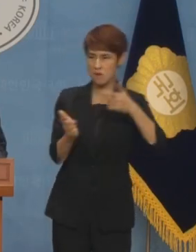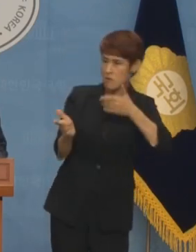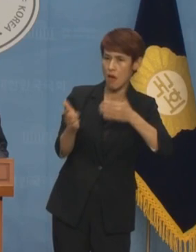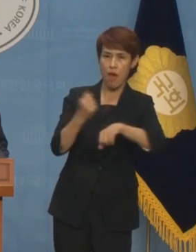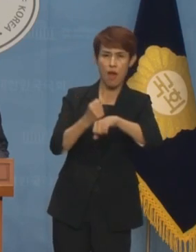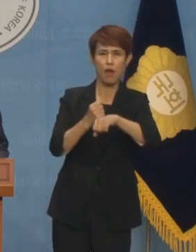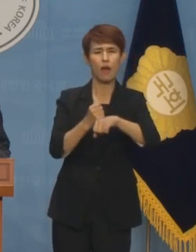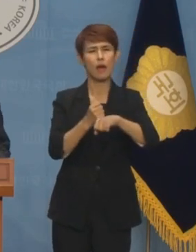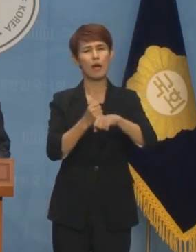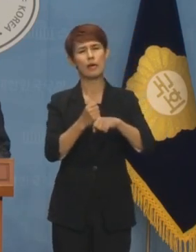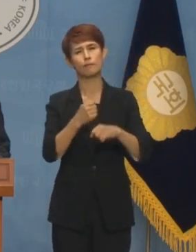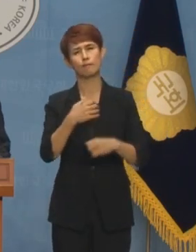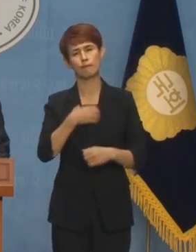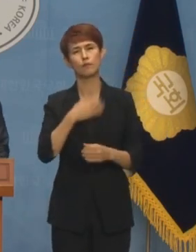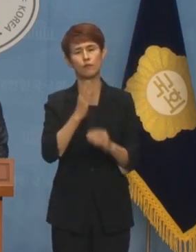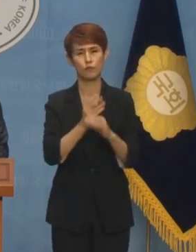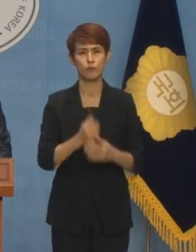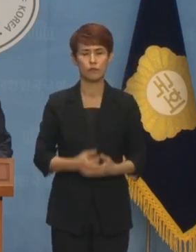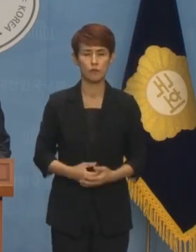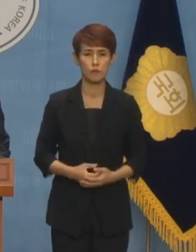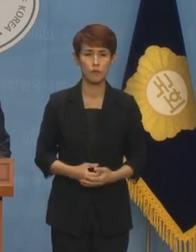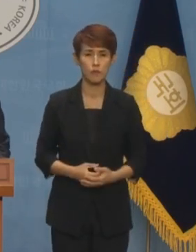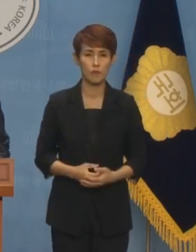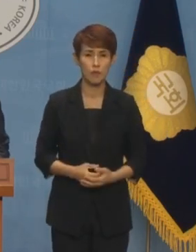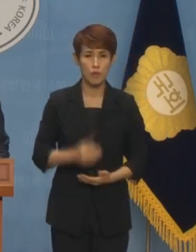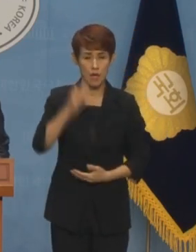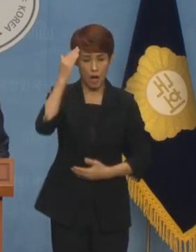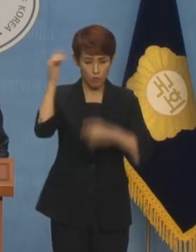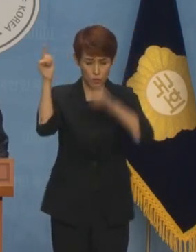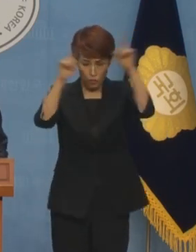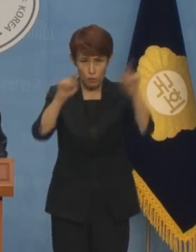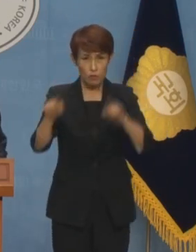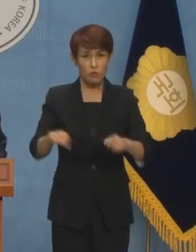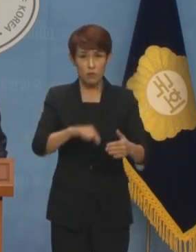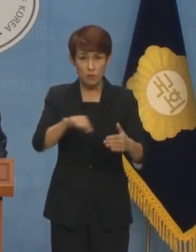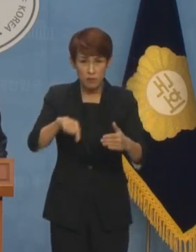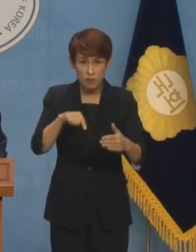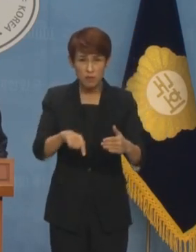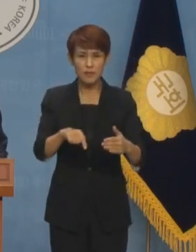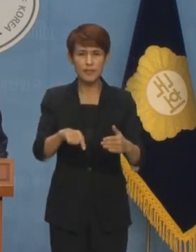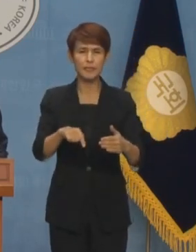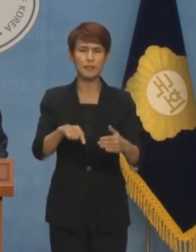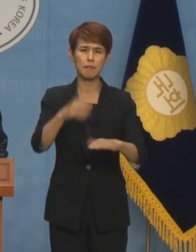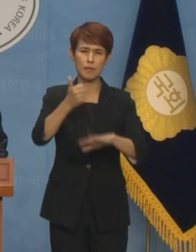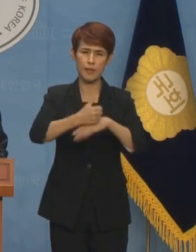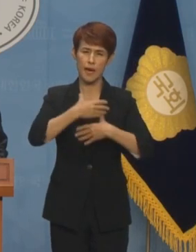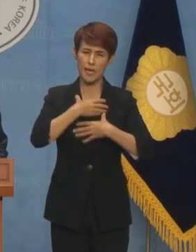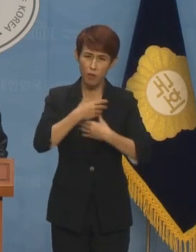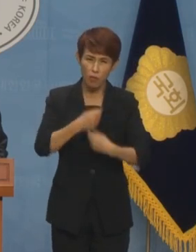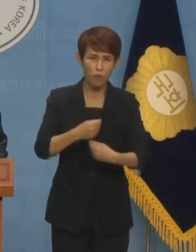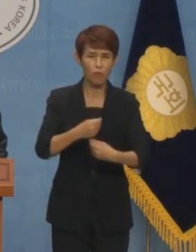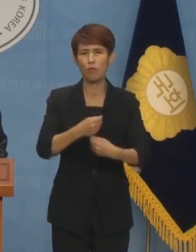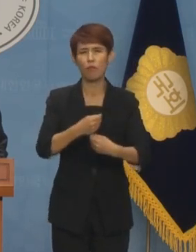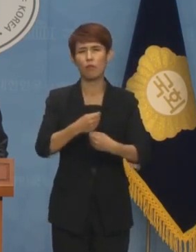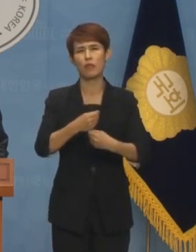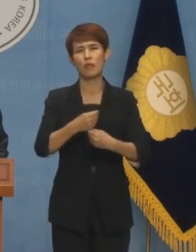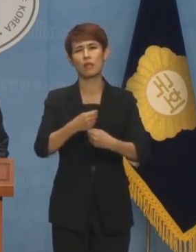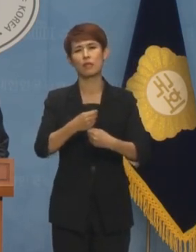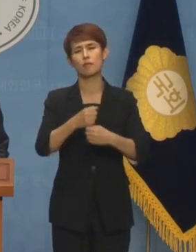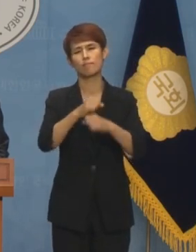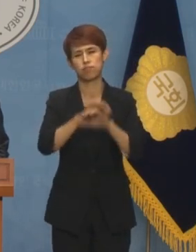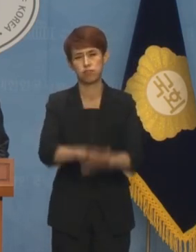있습니다. 그리하여 우리 한반도에서는 마지막 안전장치가 해체되고 그